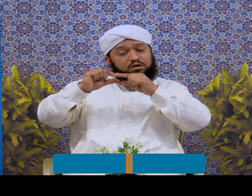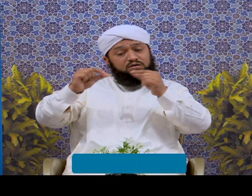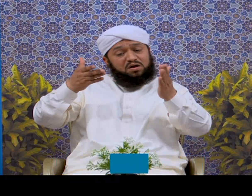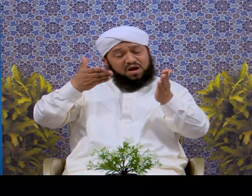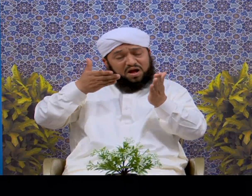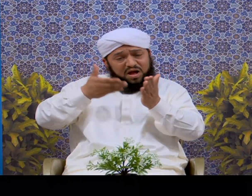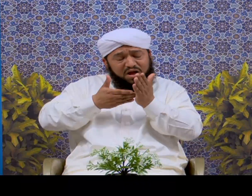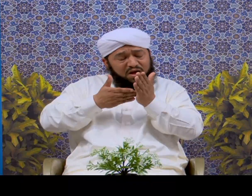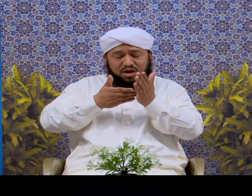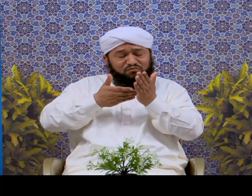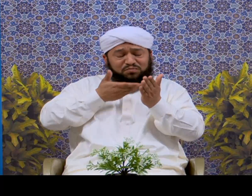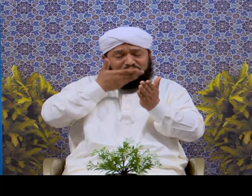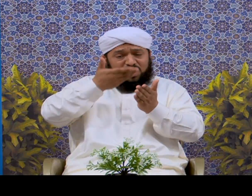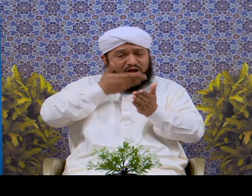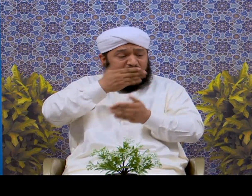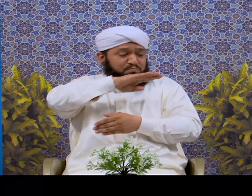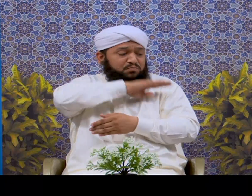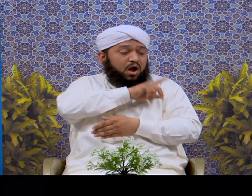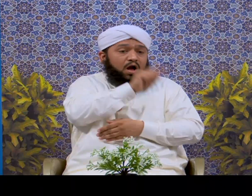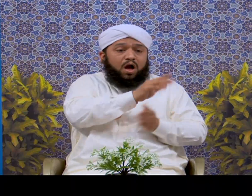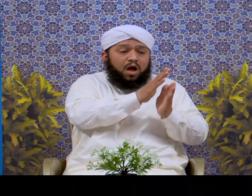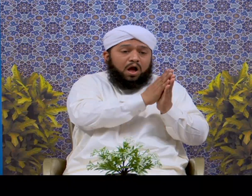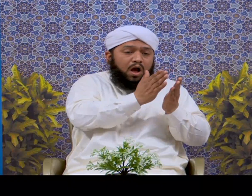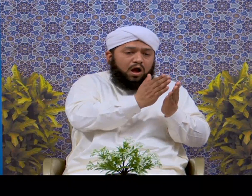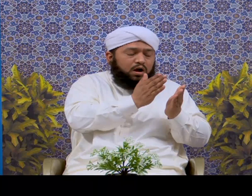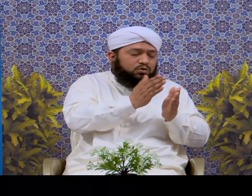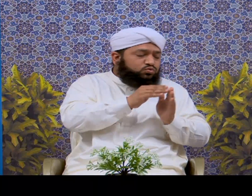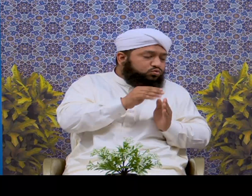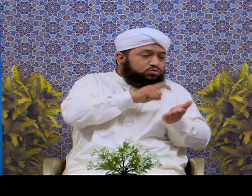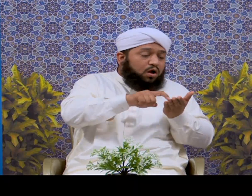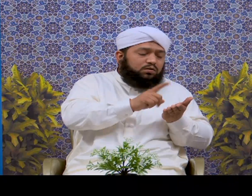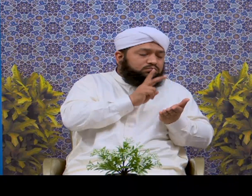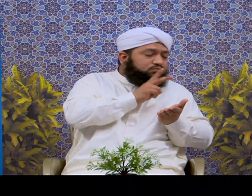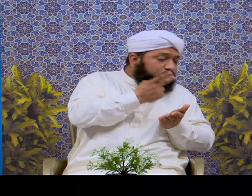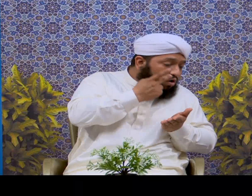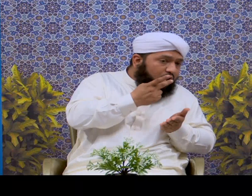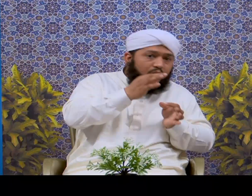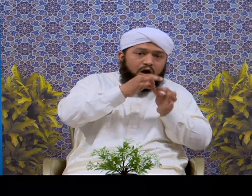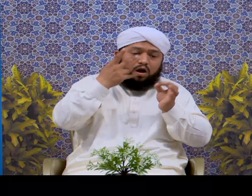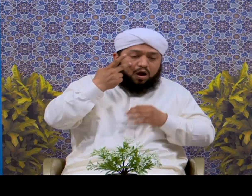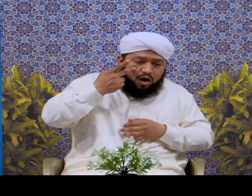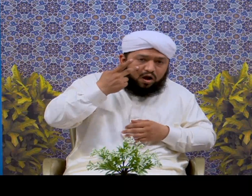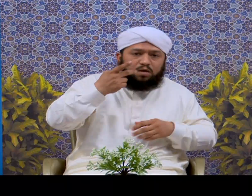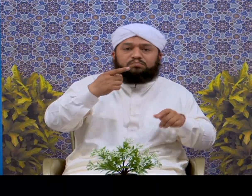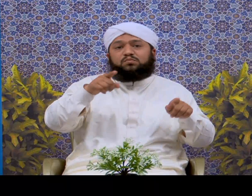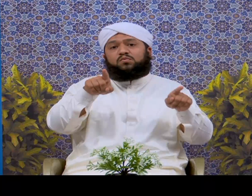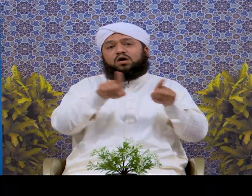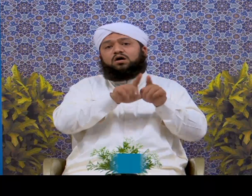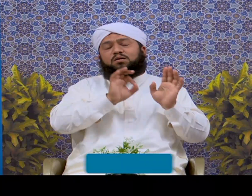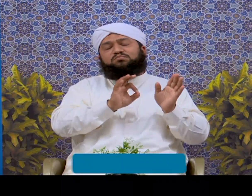اپنے بھائی کا خط یعنی لیٹر بلا اجازت دیکھتا ہے گویا وہ آگ میں دیکھتا ہے۔ صلو علی الحبیب صلی اللہ